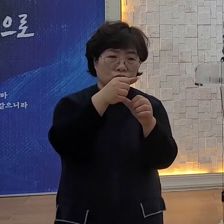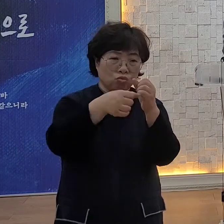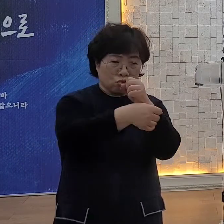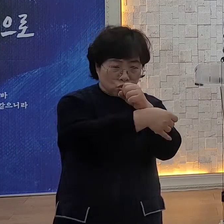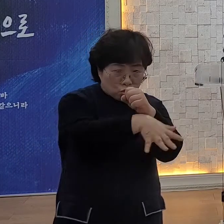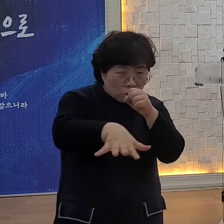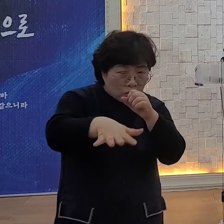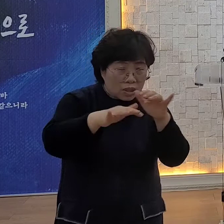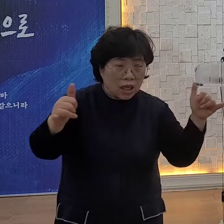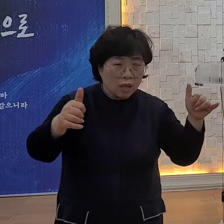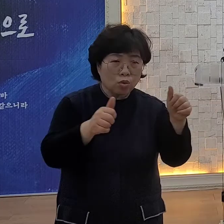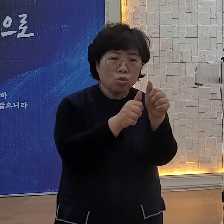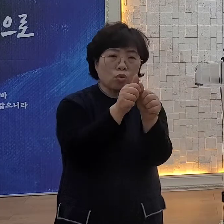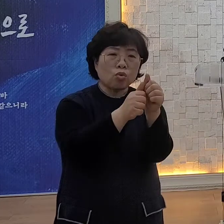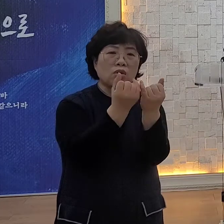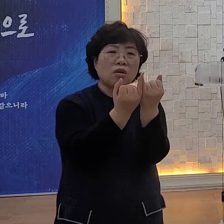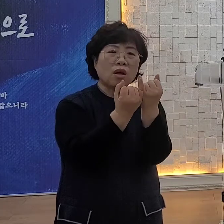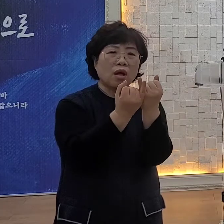그 동성애,